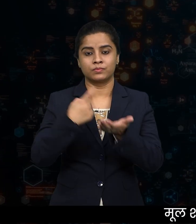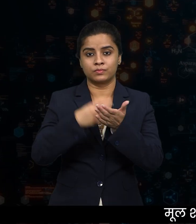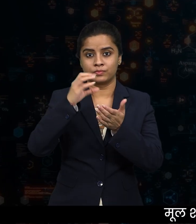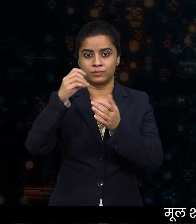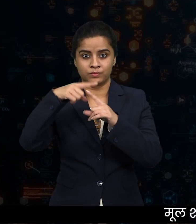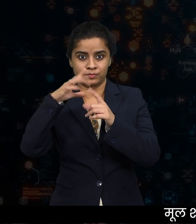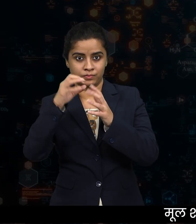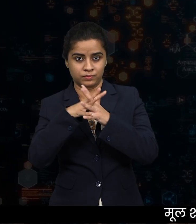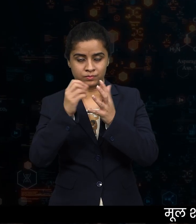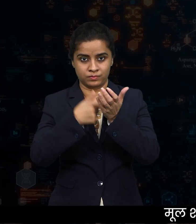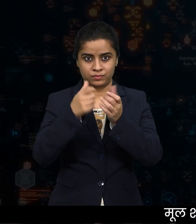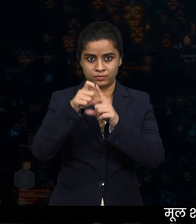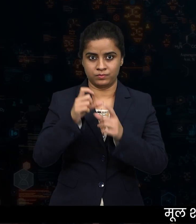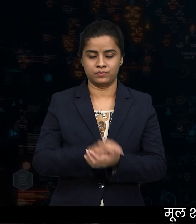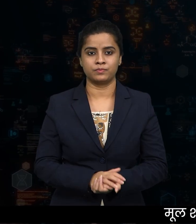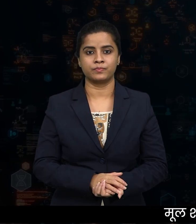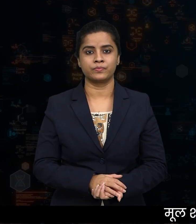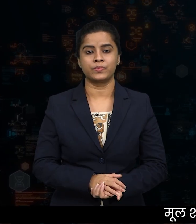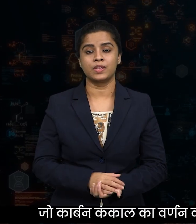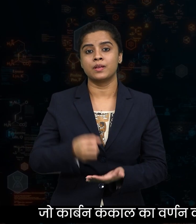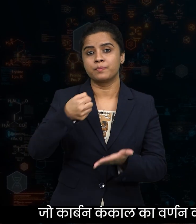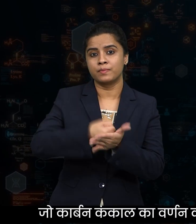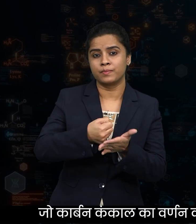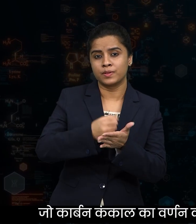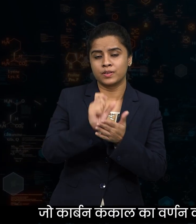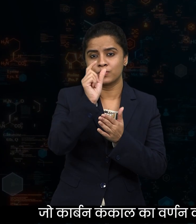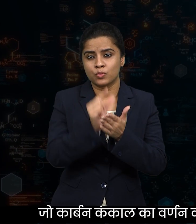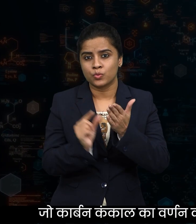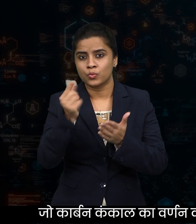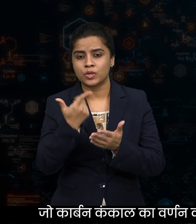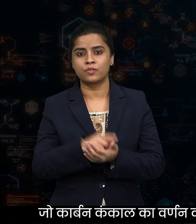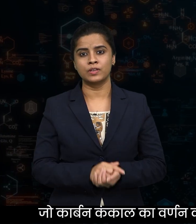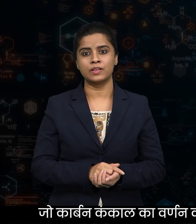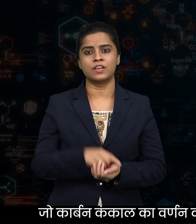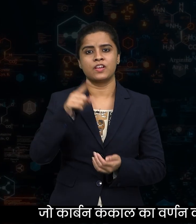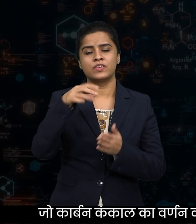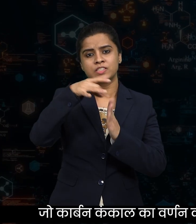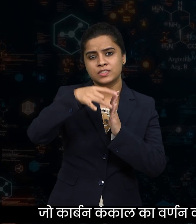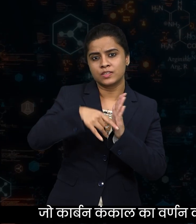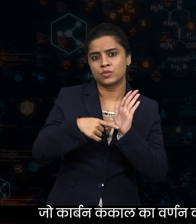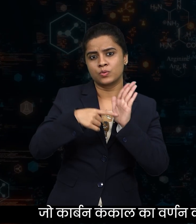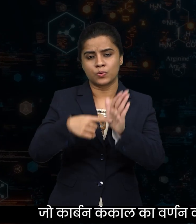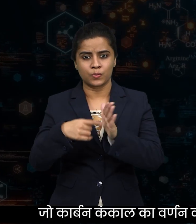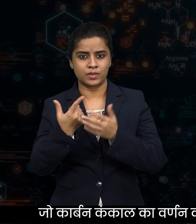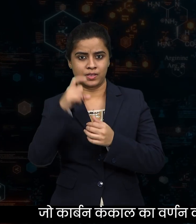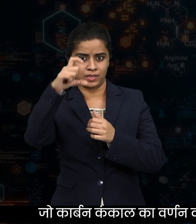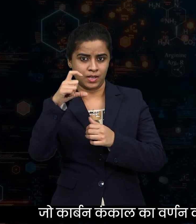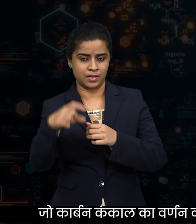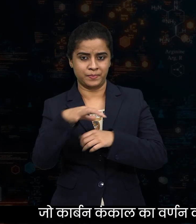मूल शब्द, यह मूल इकाई है जो कार्बन कंकाल का वर्णन करती है। यह यौगिक की